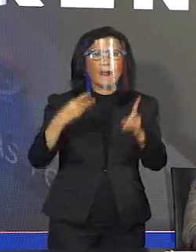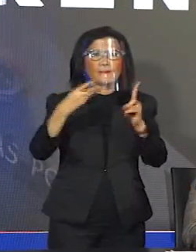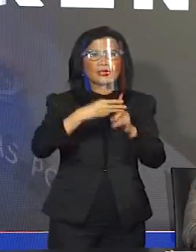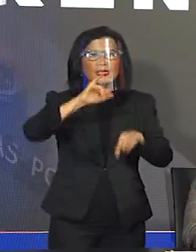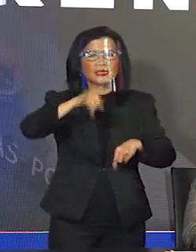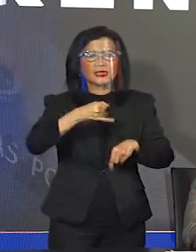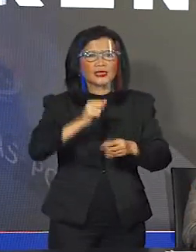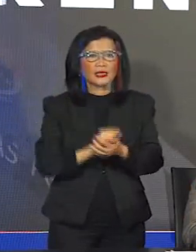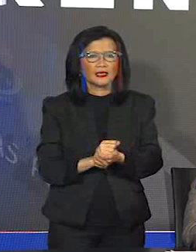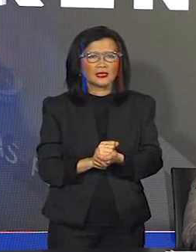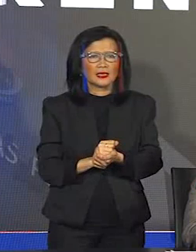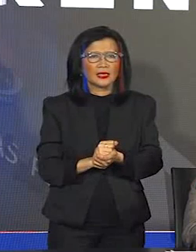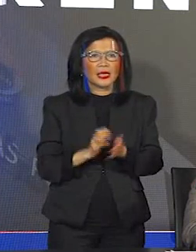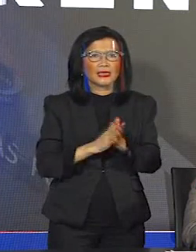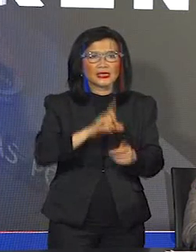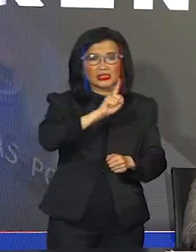Jenderal dan